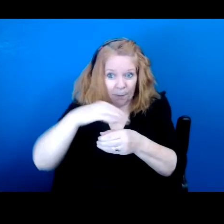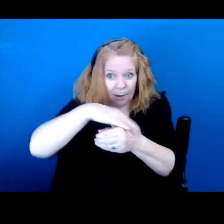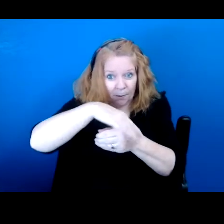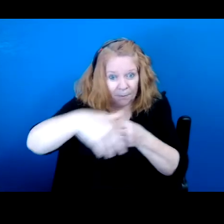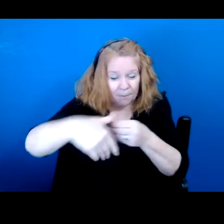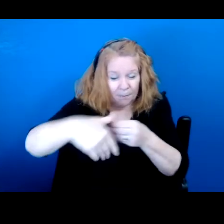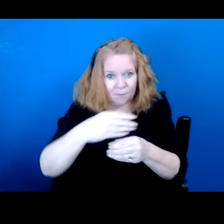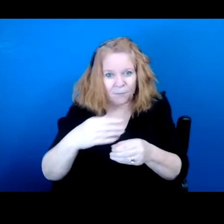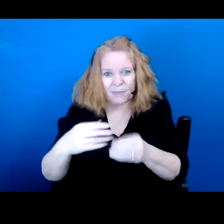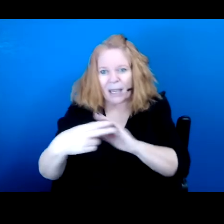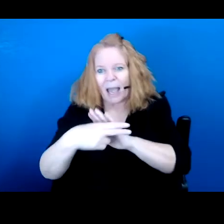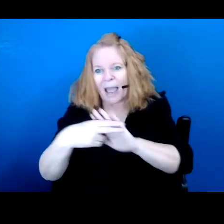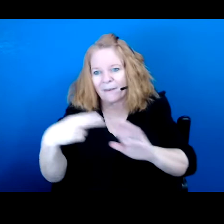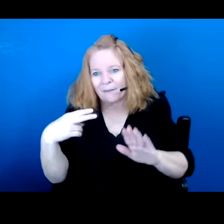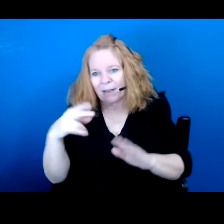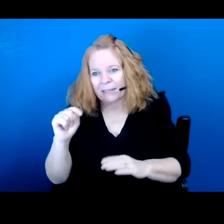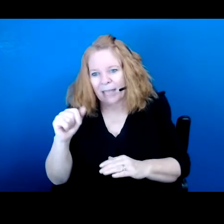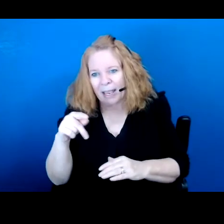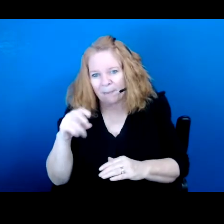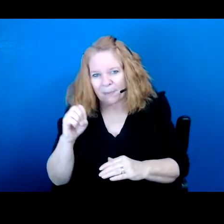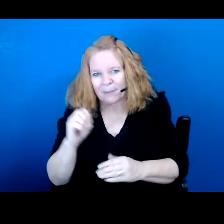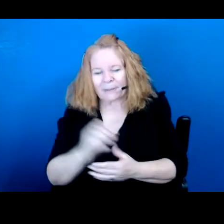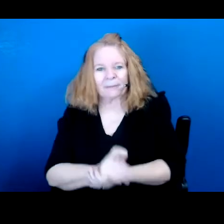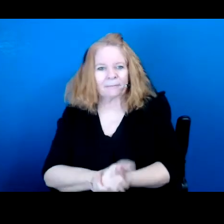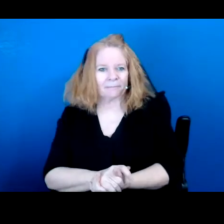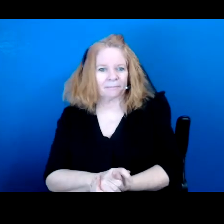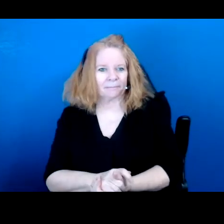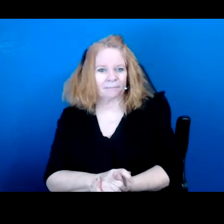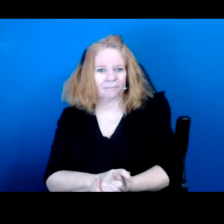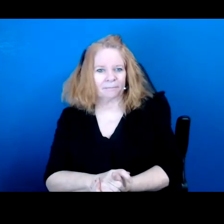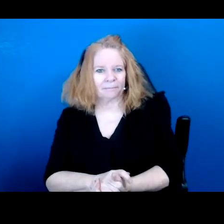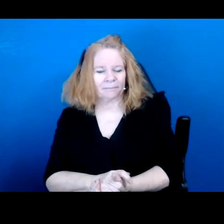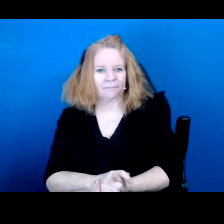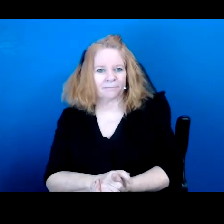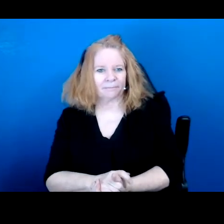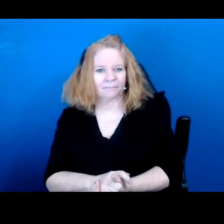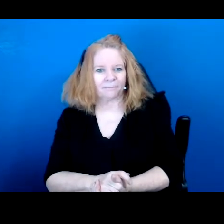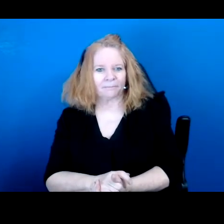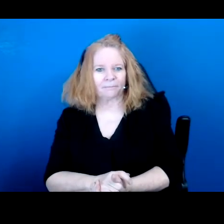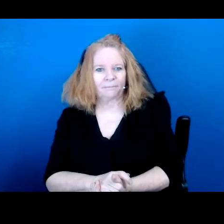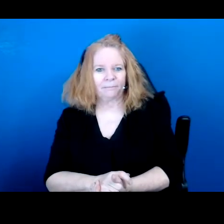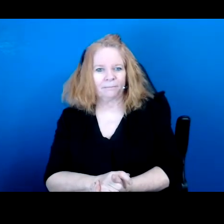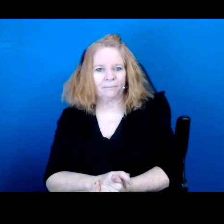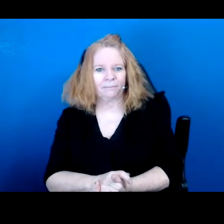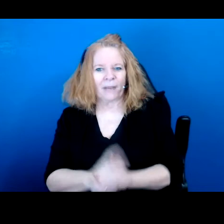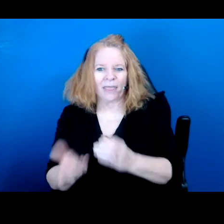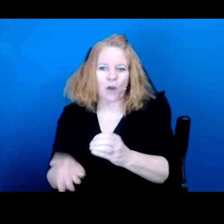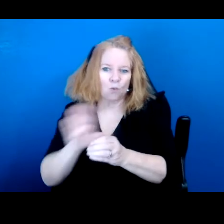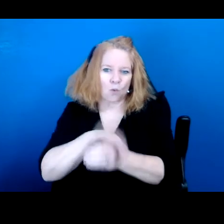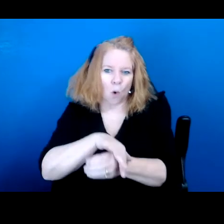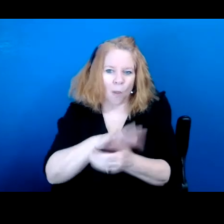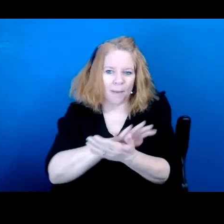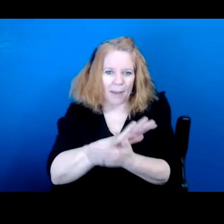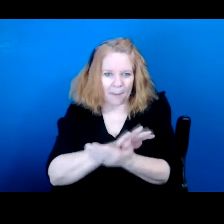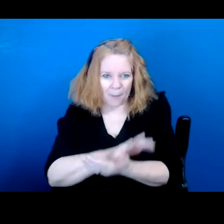su tubo de cartón y van a tomar un pedazo de papel blanco y ponerlo alrededor con un poco de cinta le